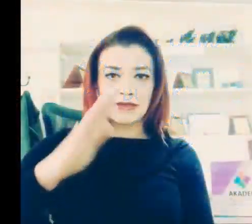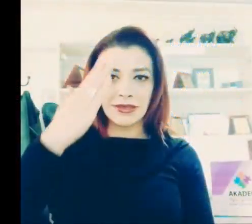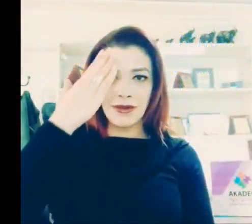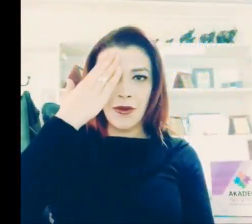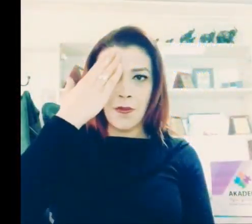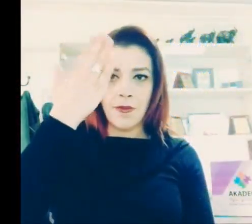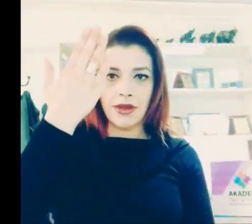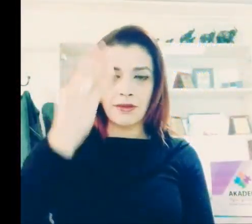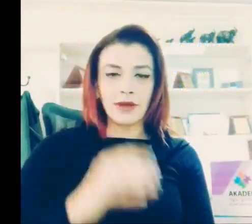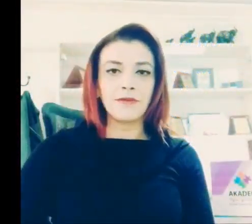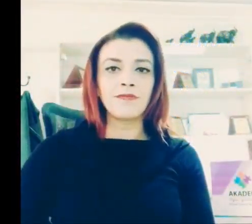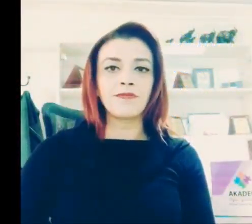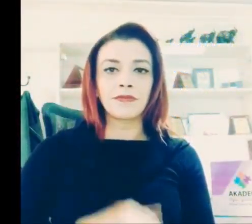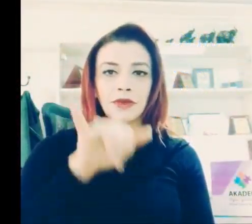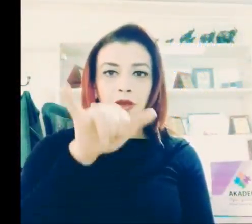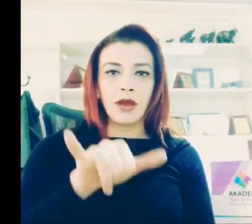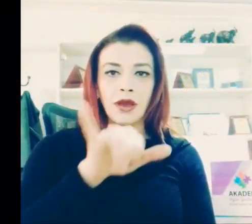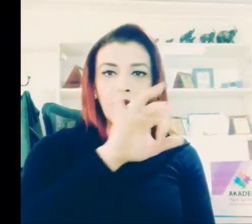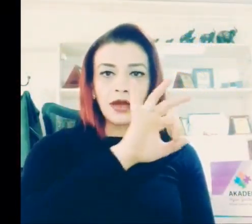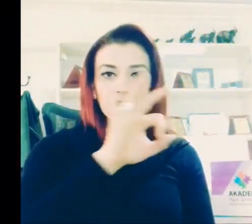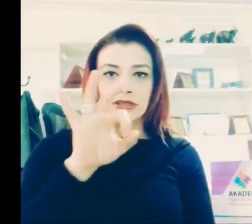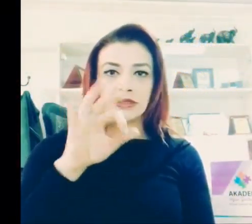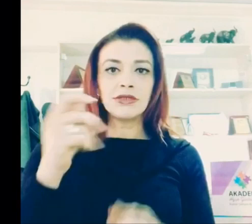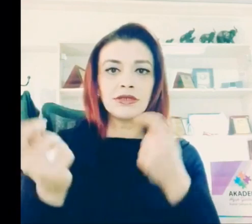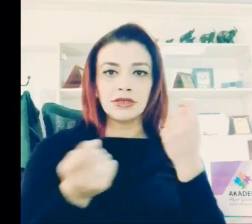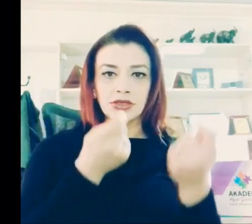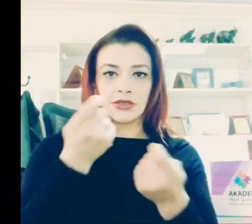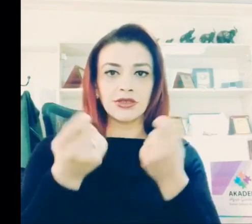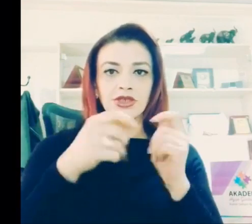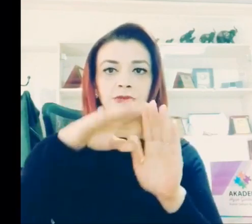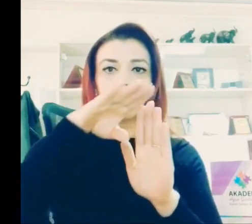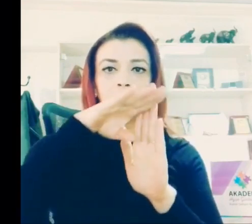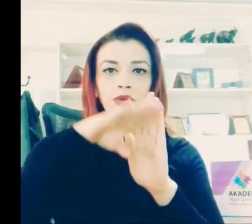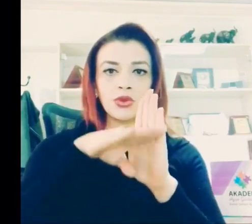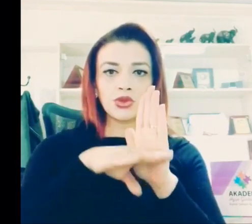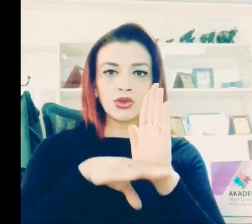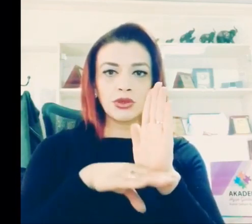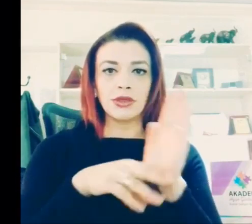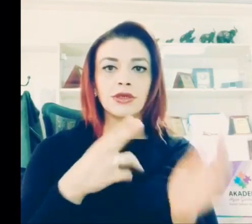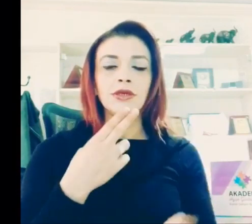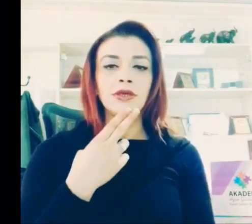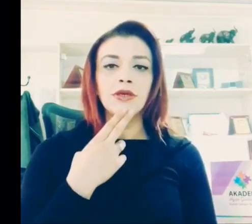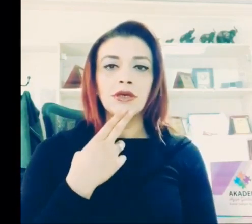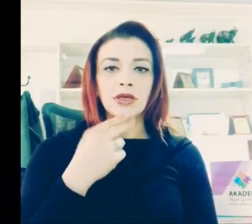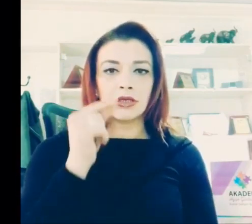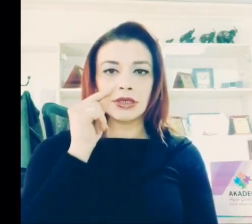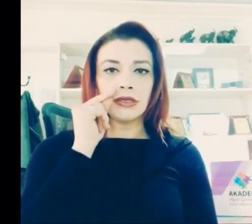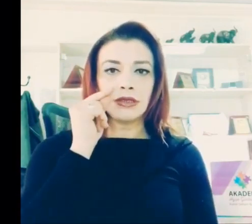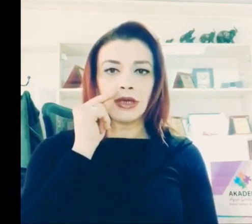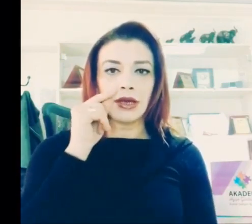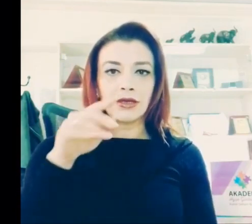Herkese merhaba. Haksız çalışma koşulları, kadın